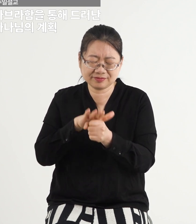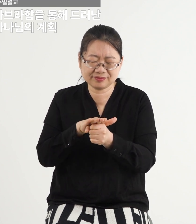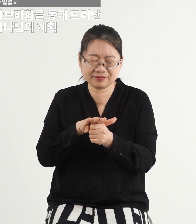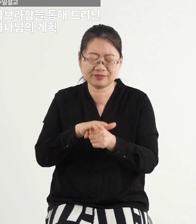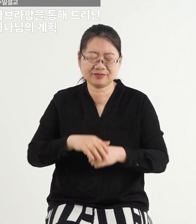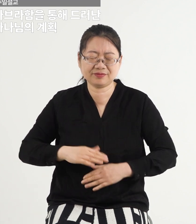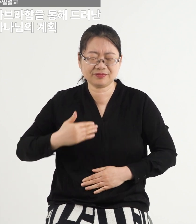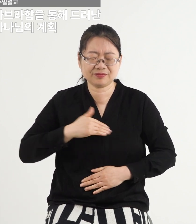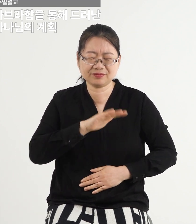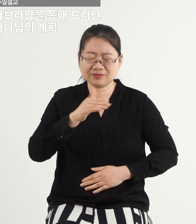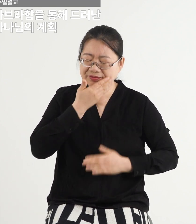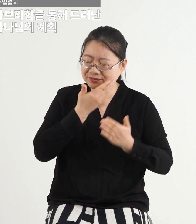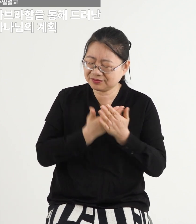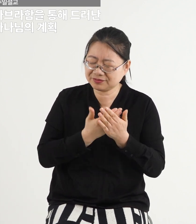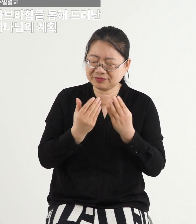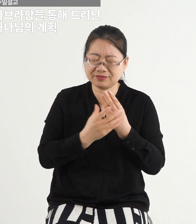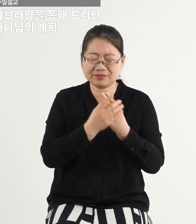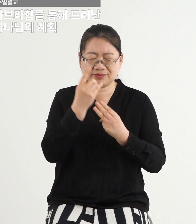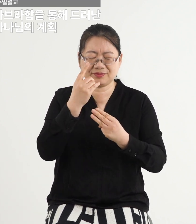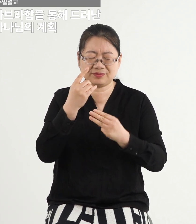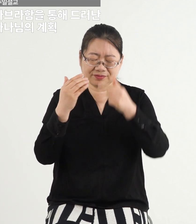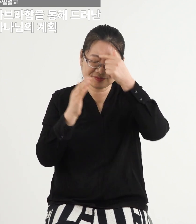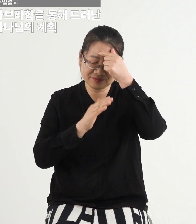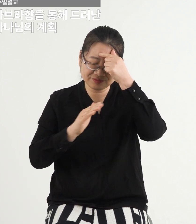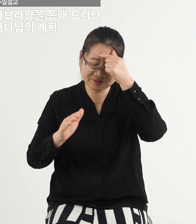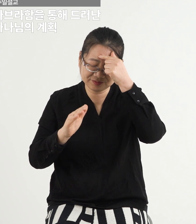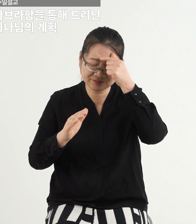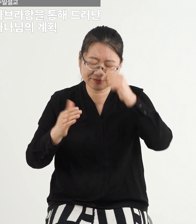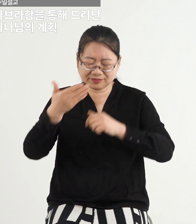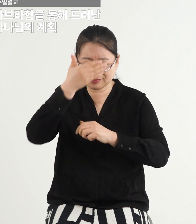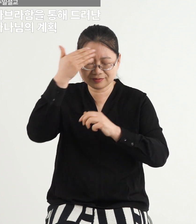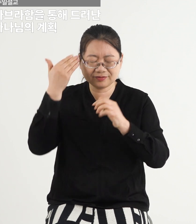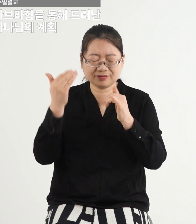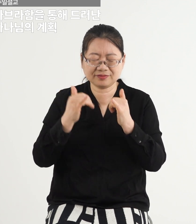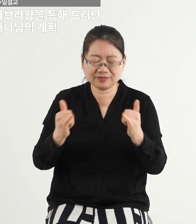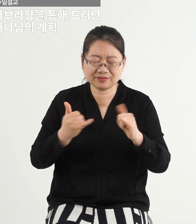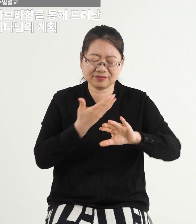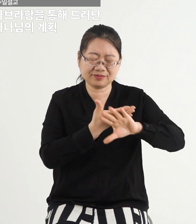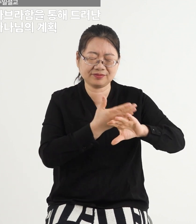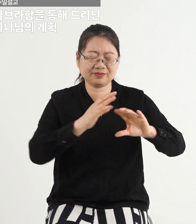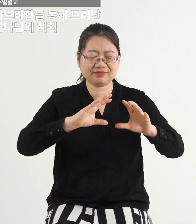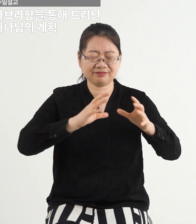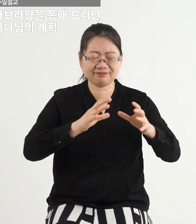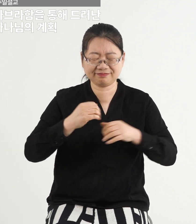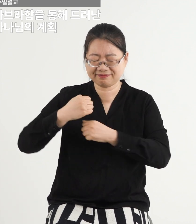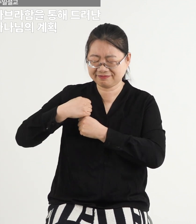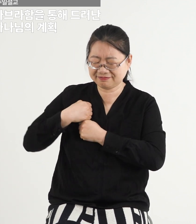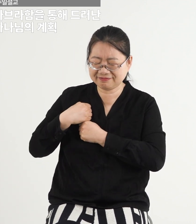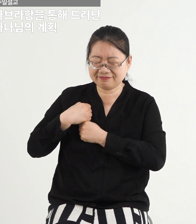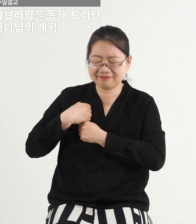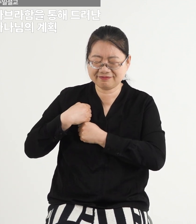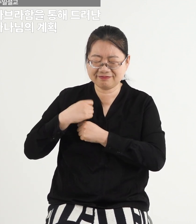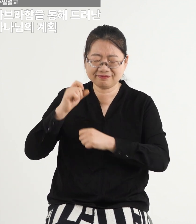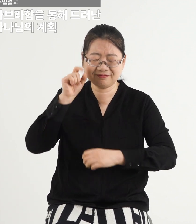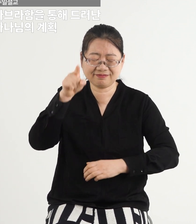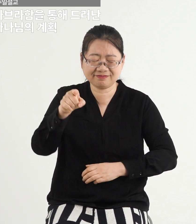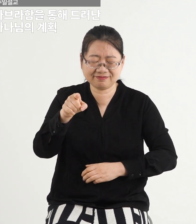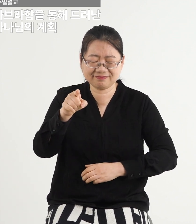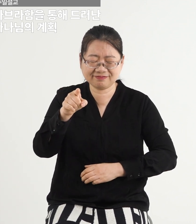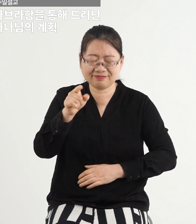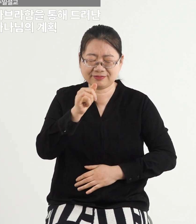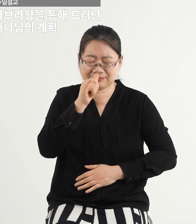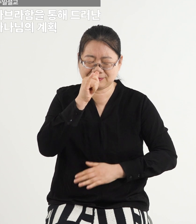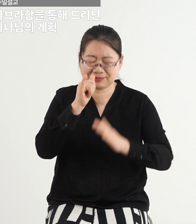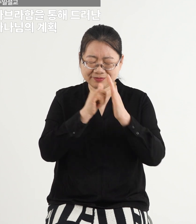사랑하는 우리 귀한 3일의 성도들, 청년들, 해외, 국내, 멀리 출타해